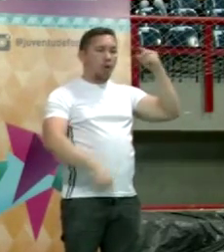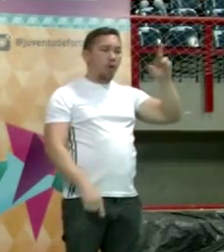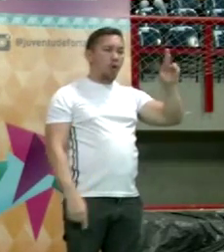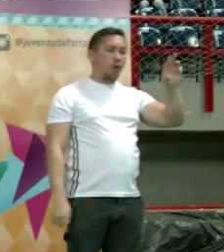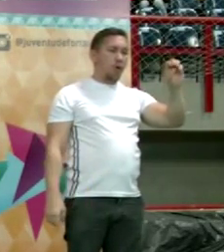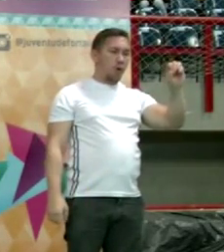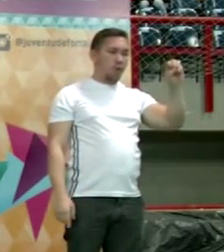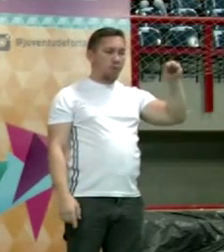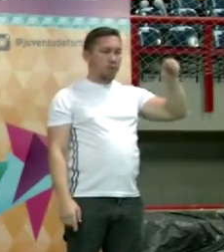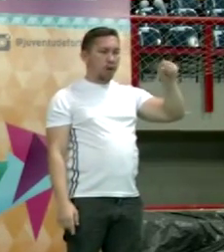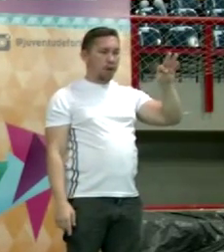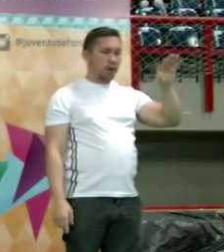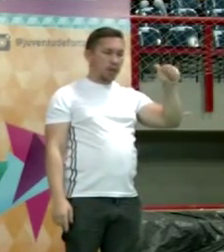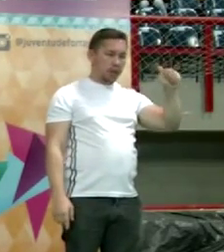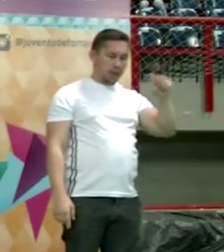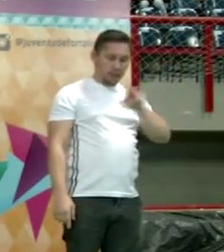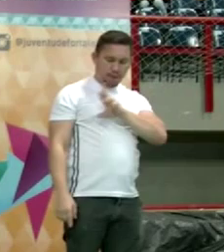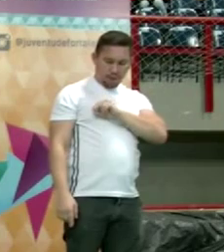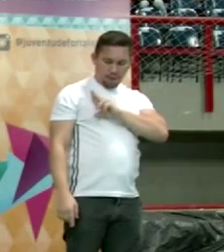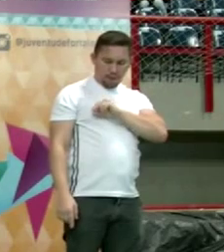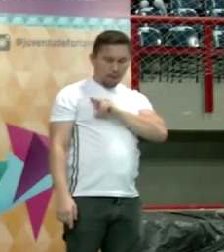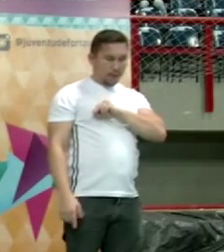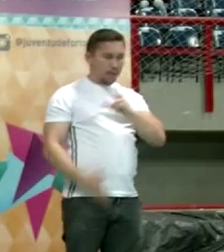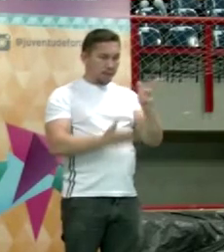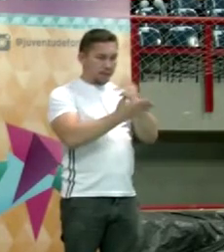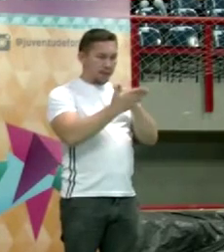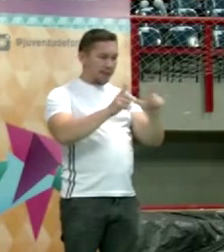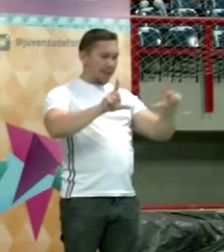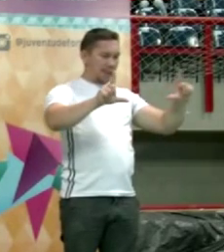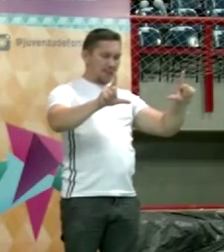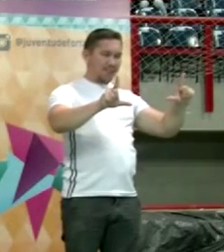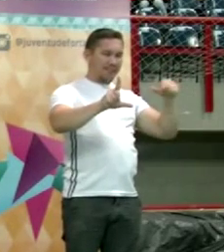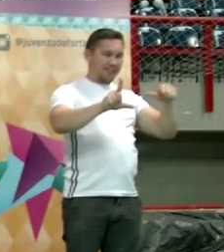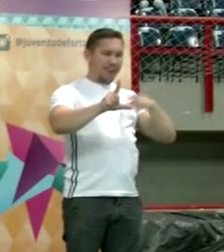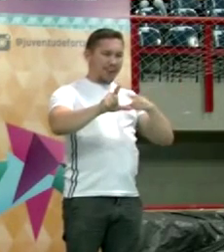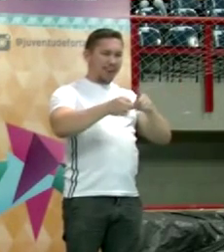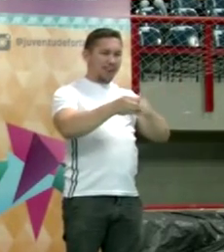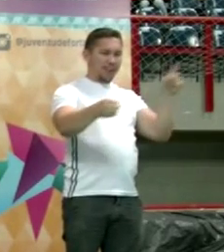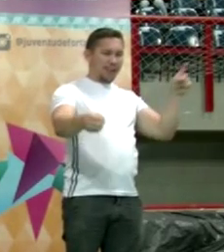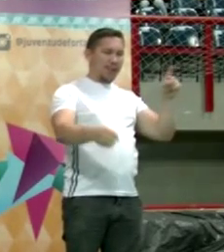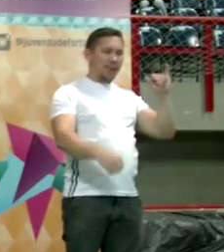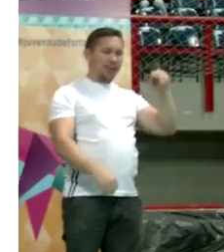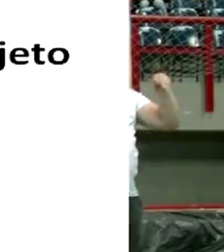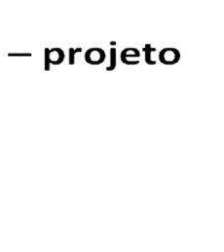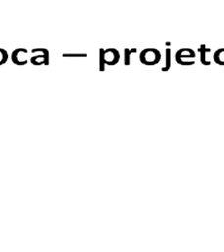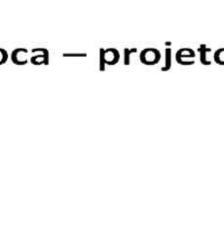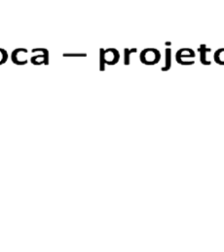o famoso quadro, independência. Vamos para frente.